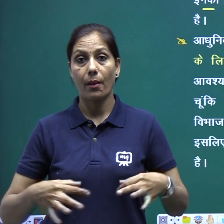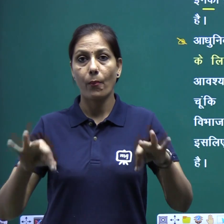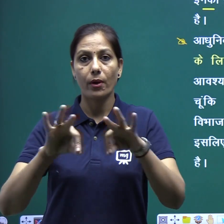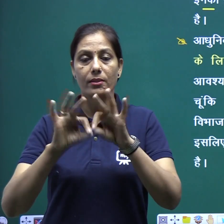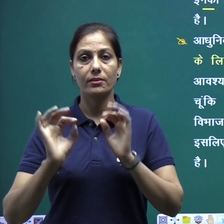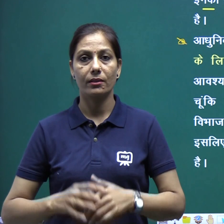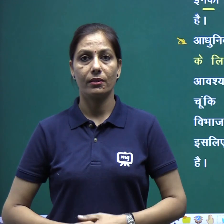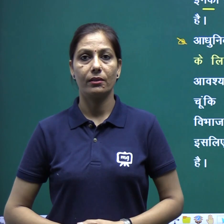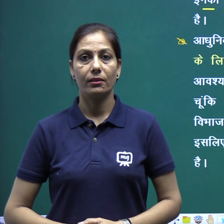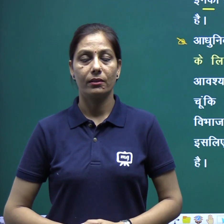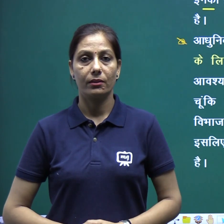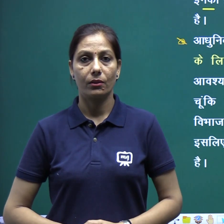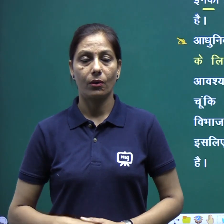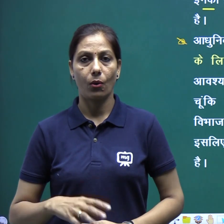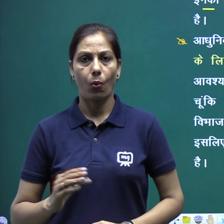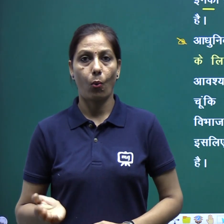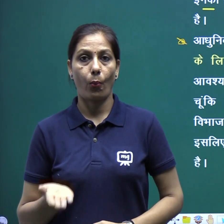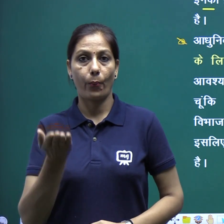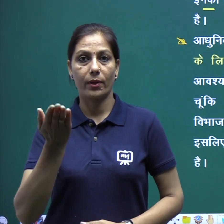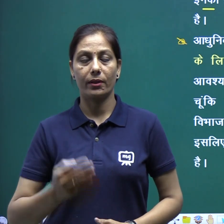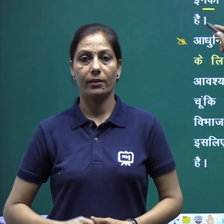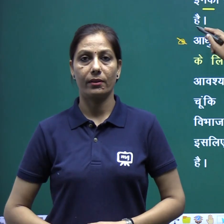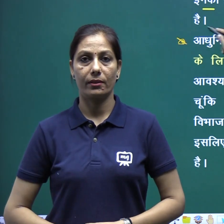प्रासंगिकता और बढ़ गई है।